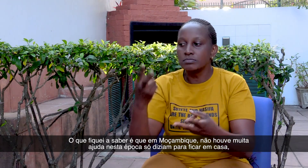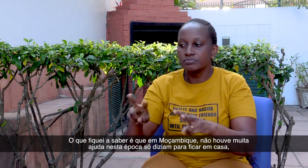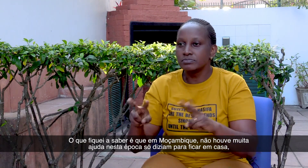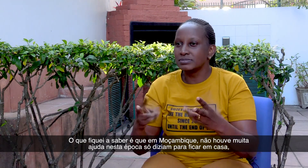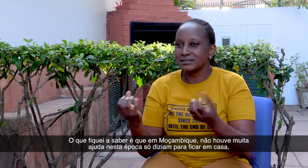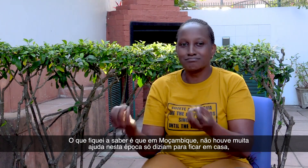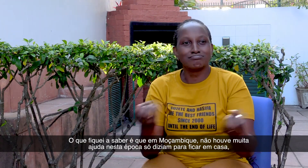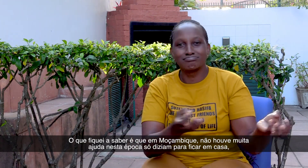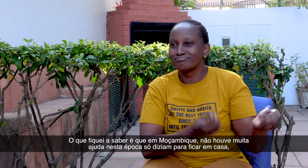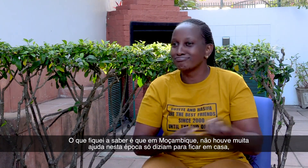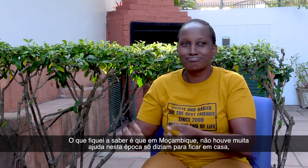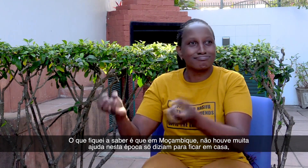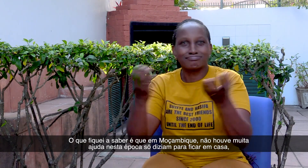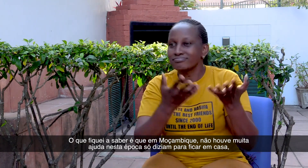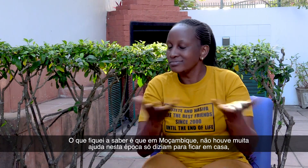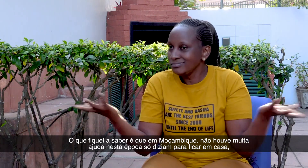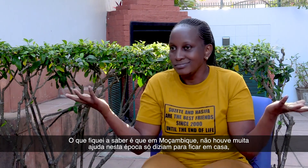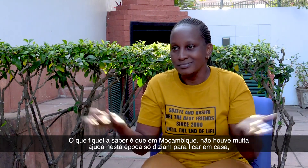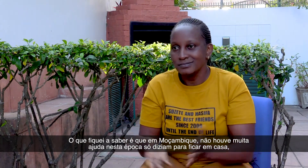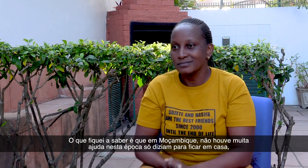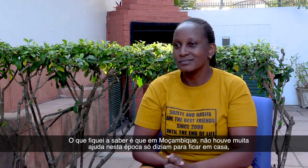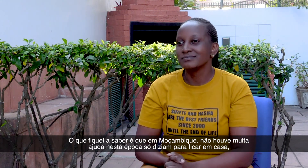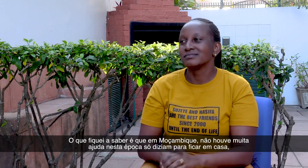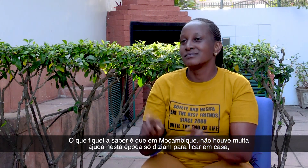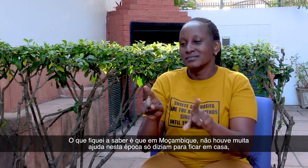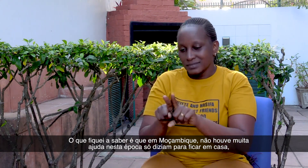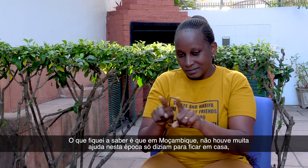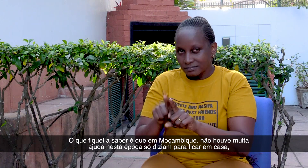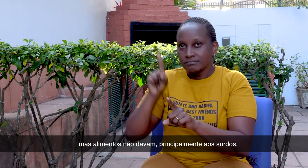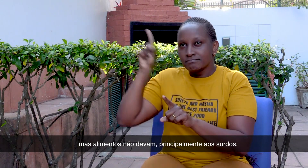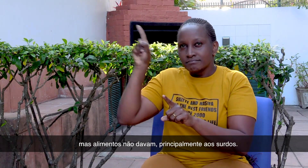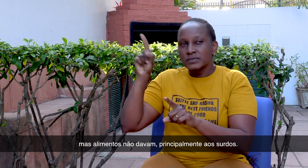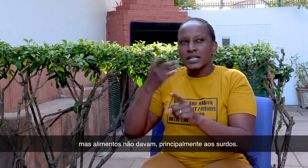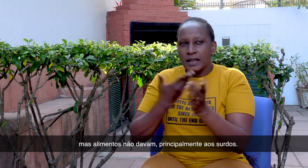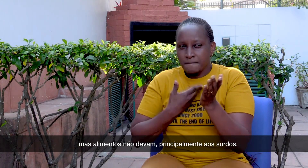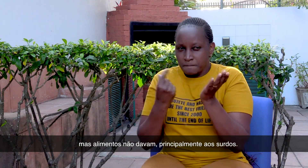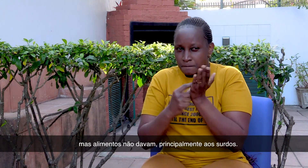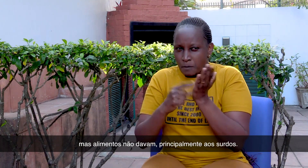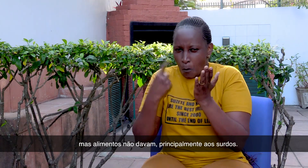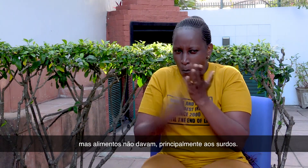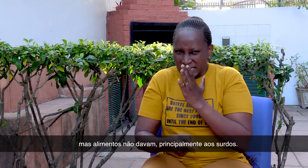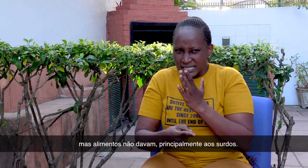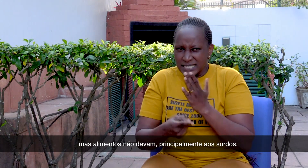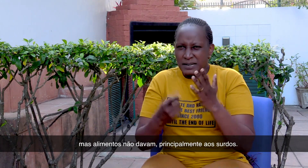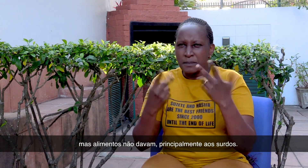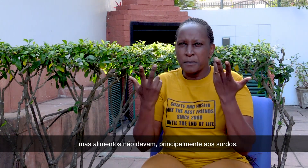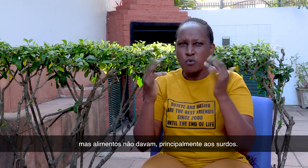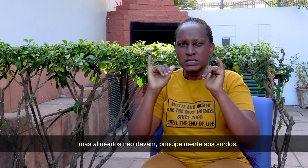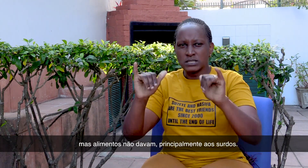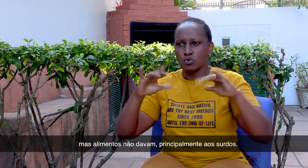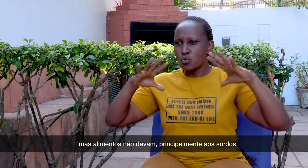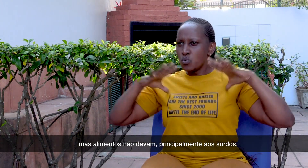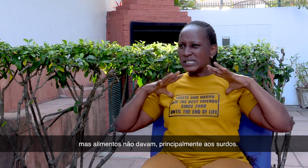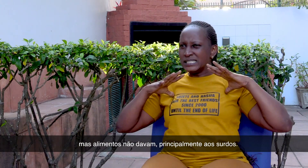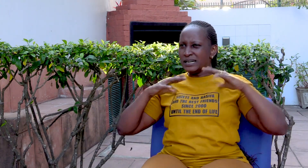em Moçambique não houve muita ajuda nesta época. Só diziam para ficar em casa, mas alimentos não davam, principalmente